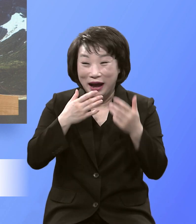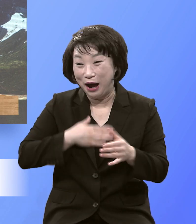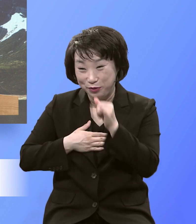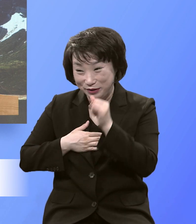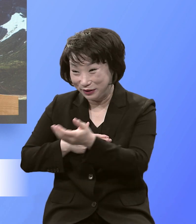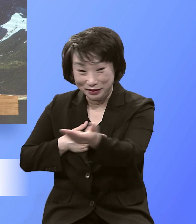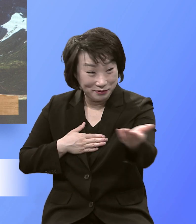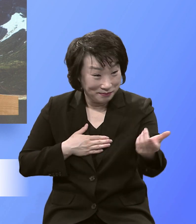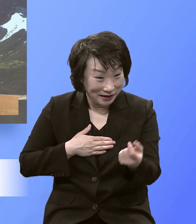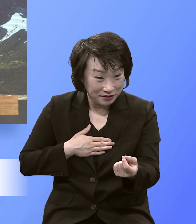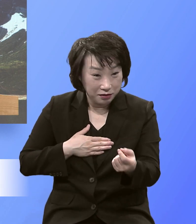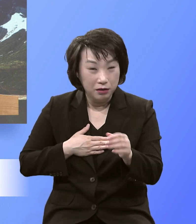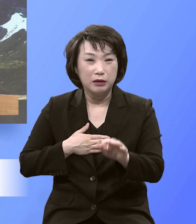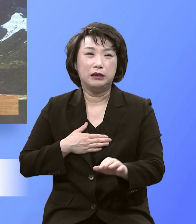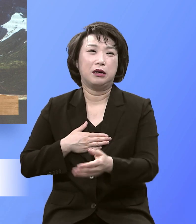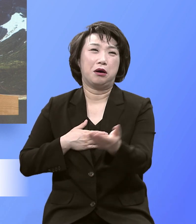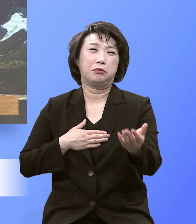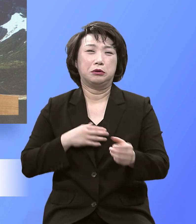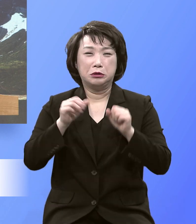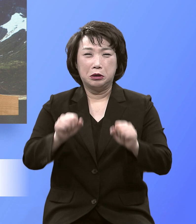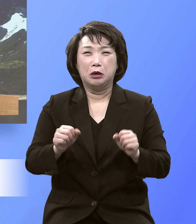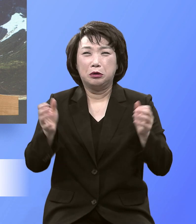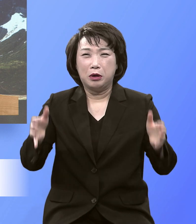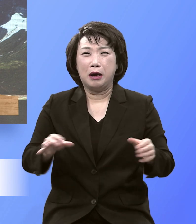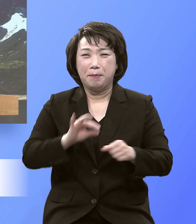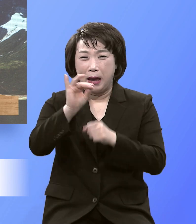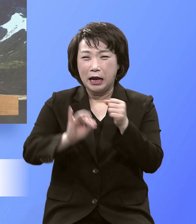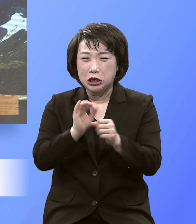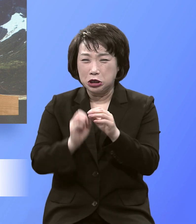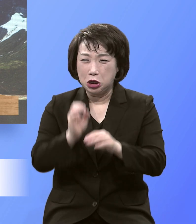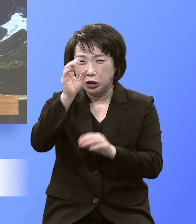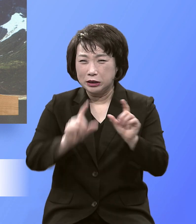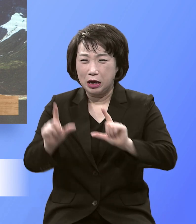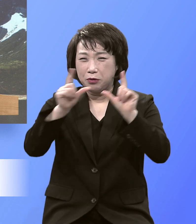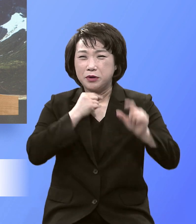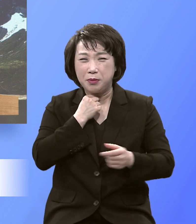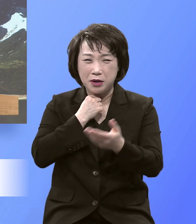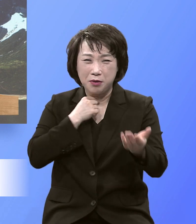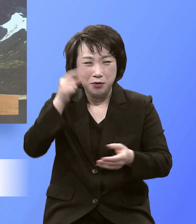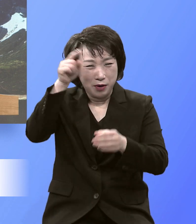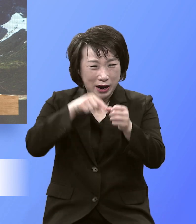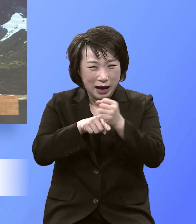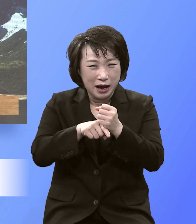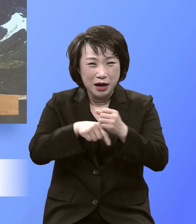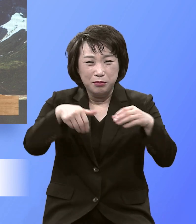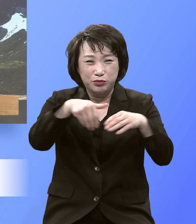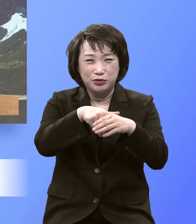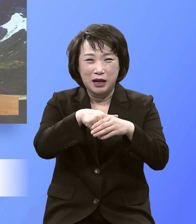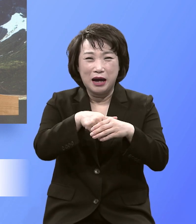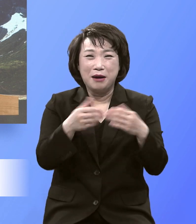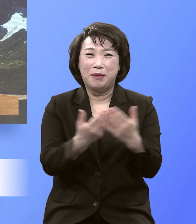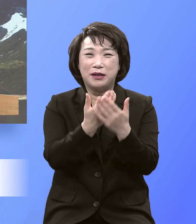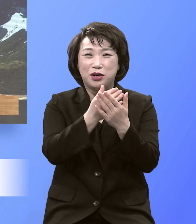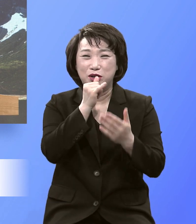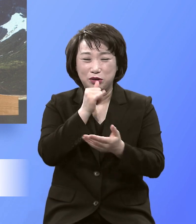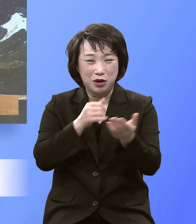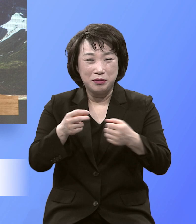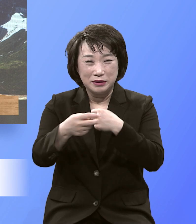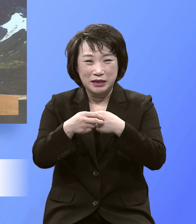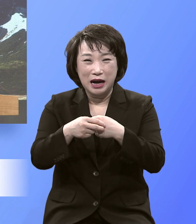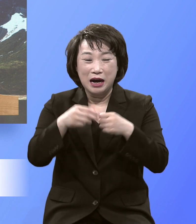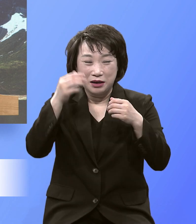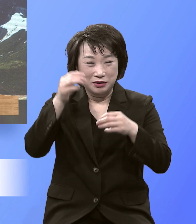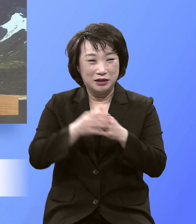알면서도 이 땅에서 어떻든 100년을 넘겨 살아보려고 과학 문명을 발전시키고